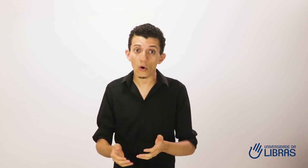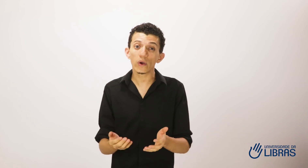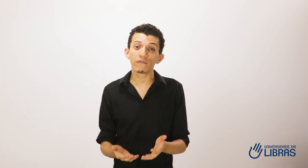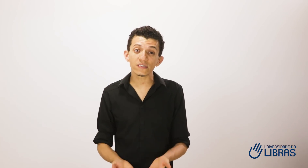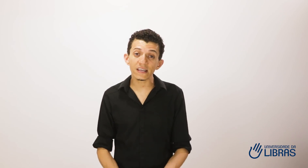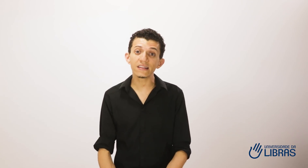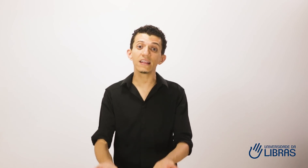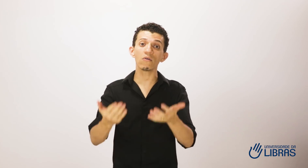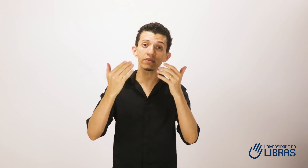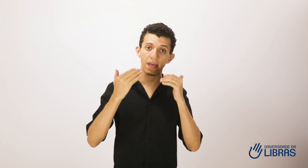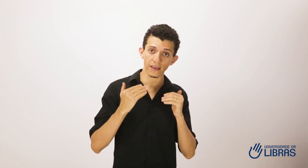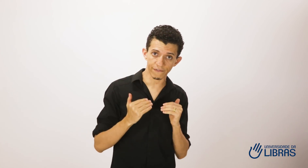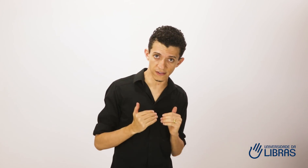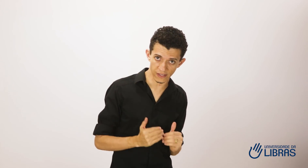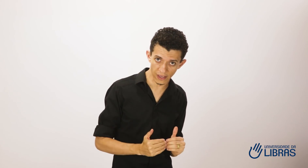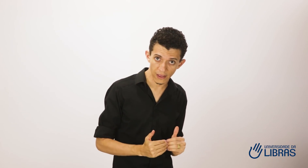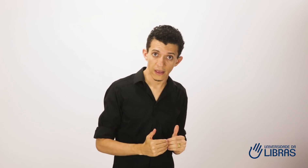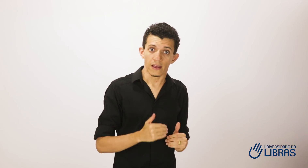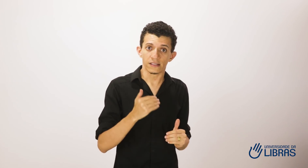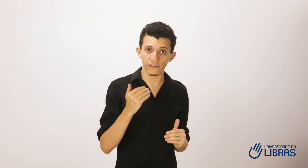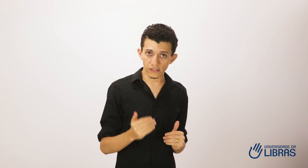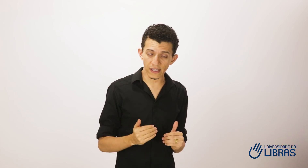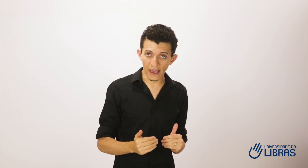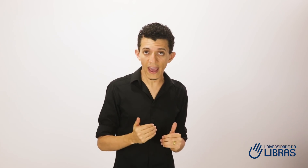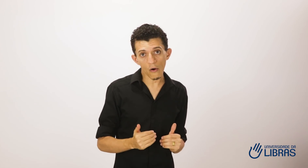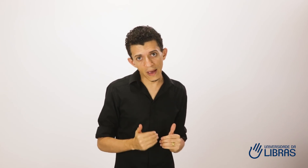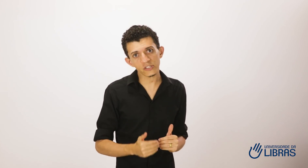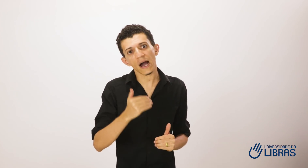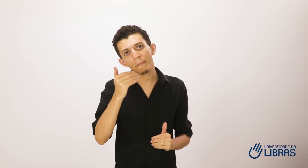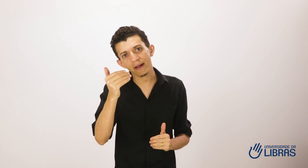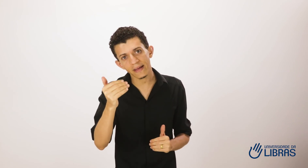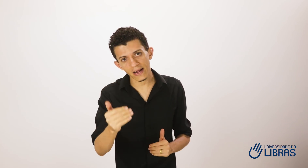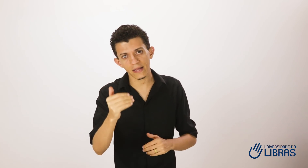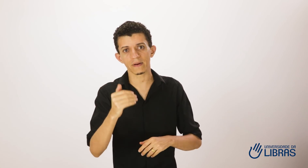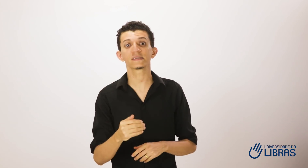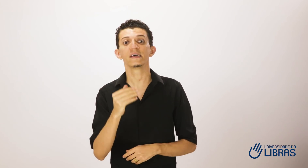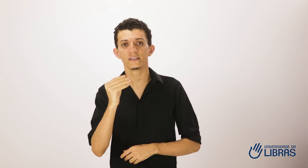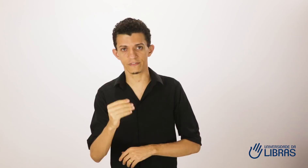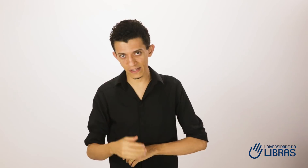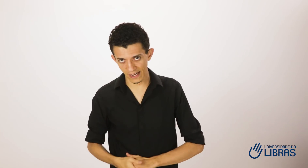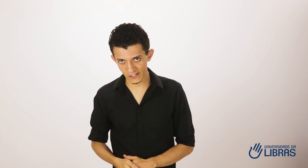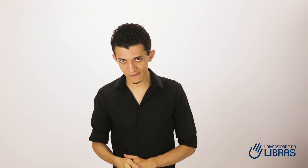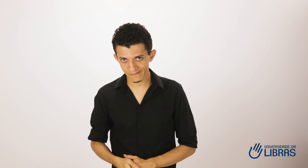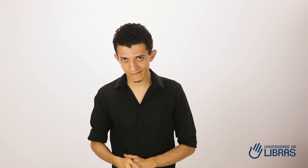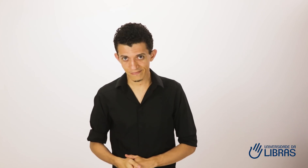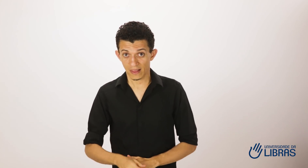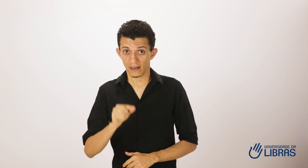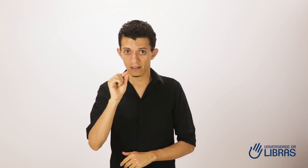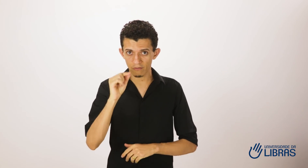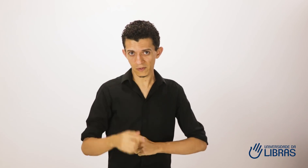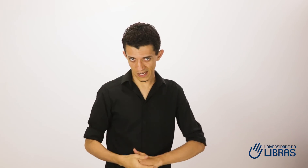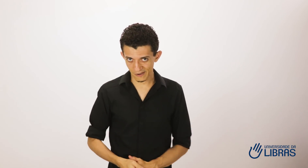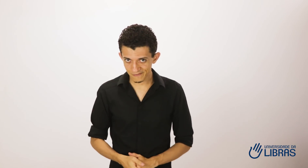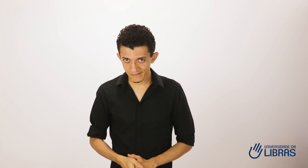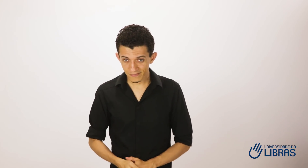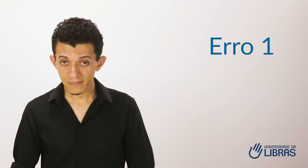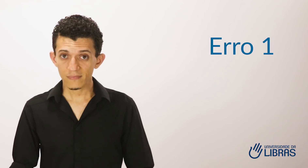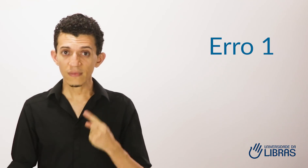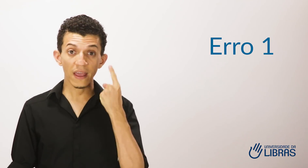o que você não tem que fazer se você quer realmente aprender a Libras de verdade. Então vamos lá.